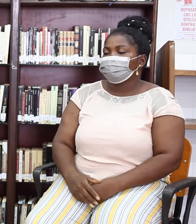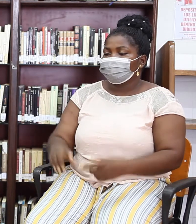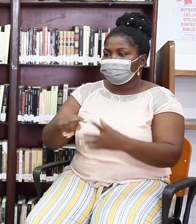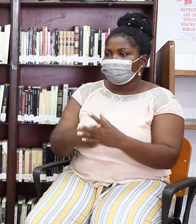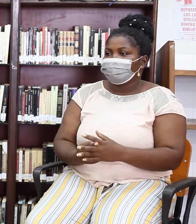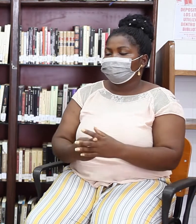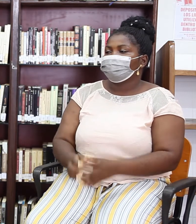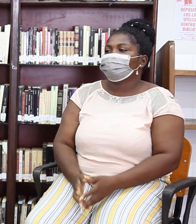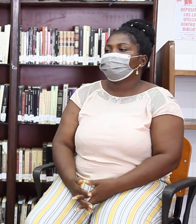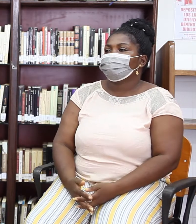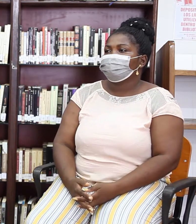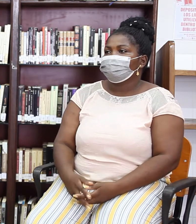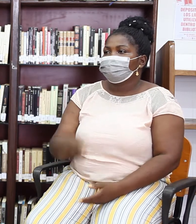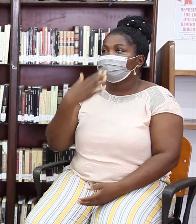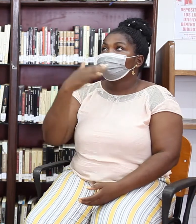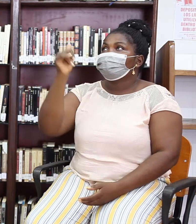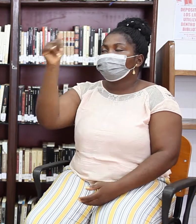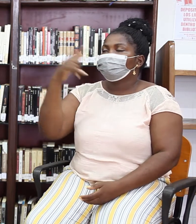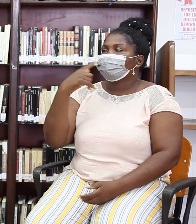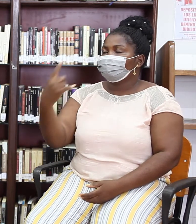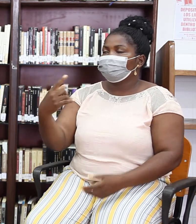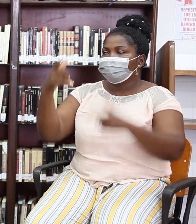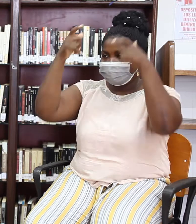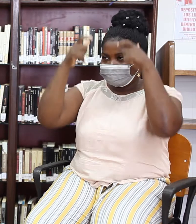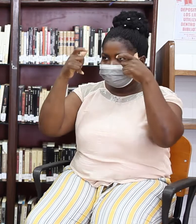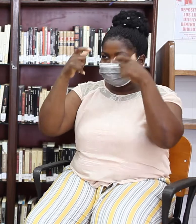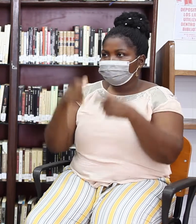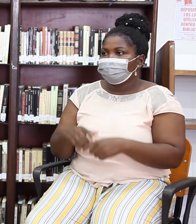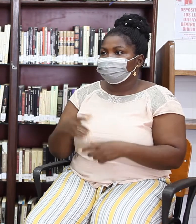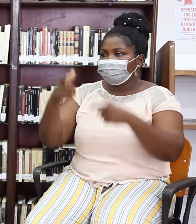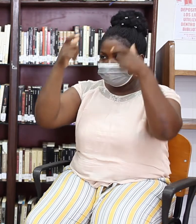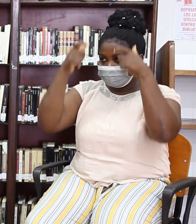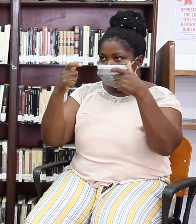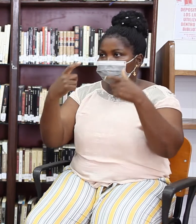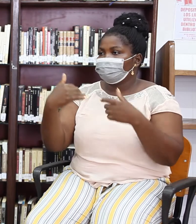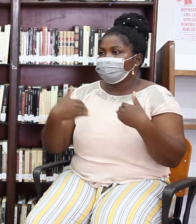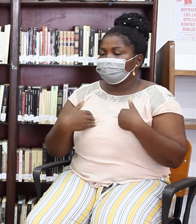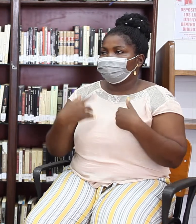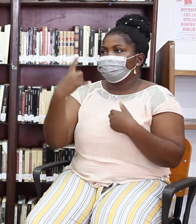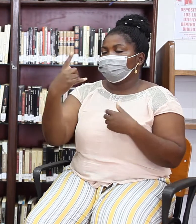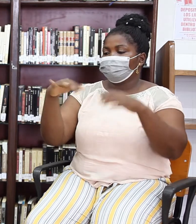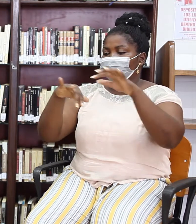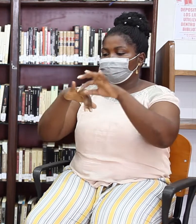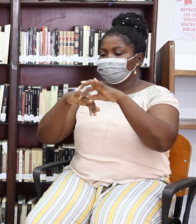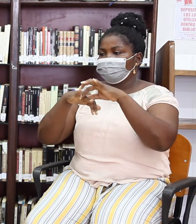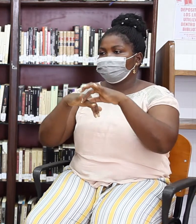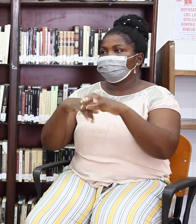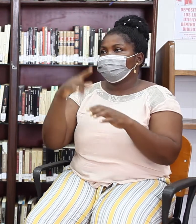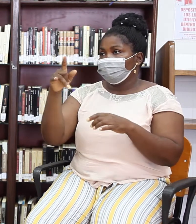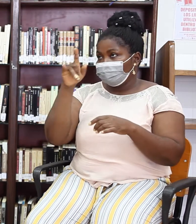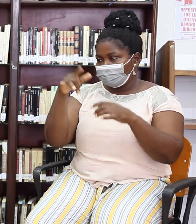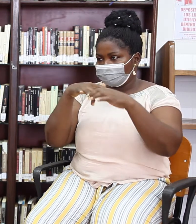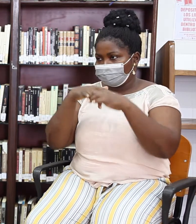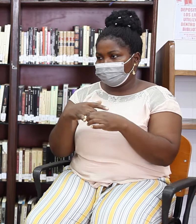Comienzo. Había una vez un rey que tenía un anillo, y en ese